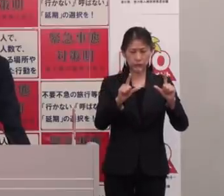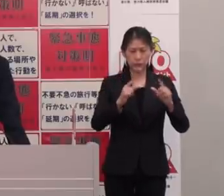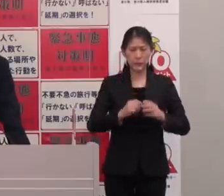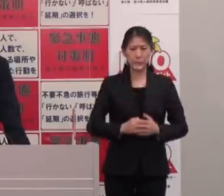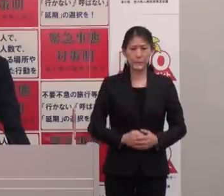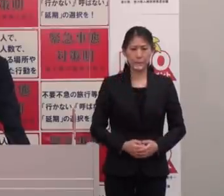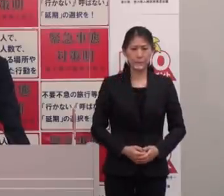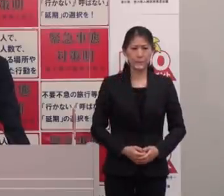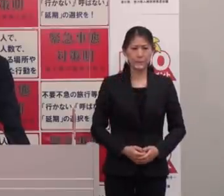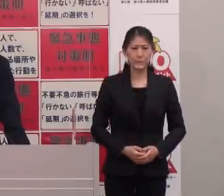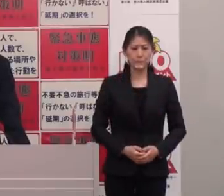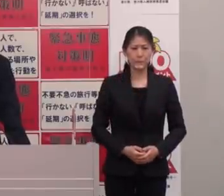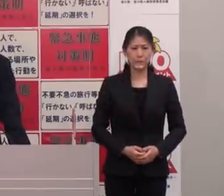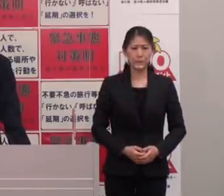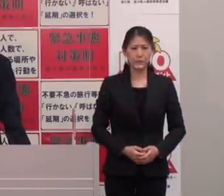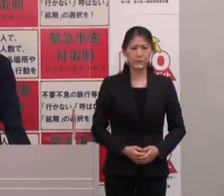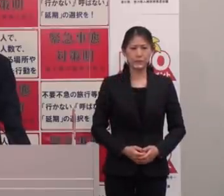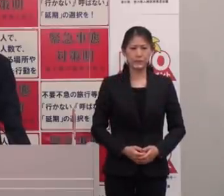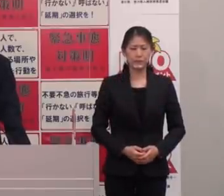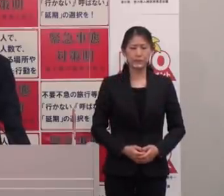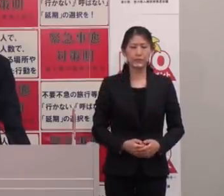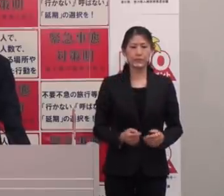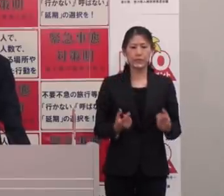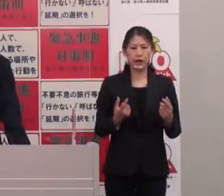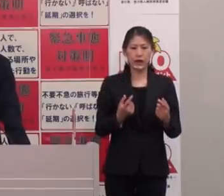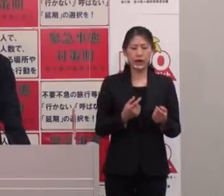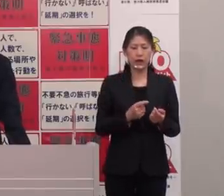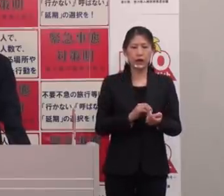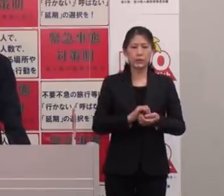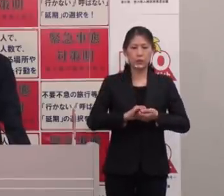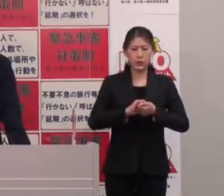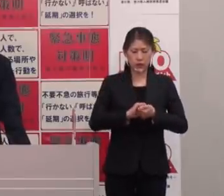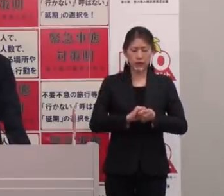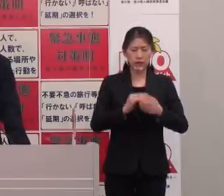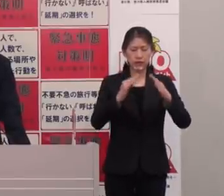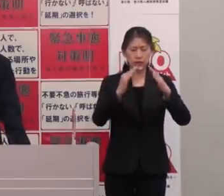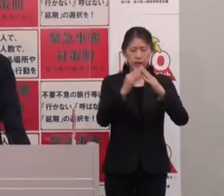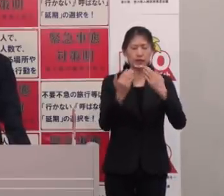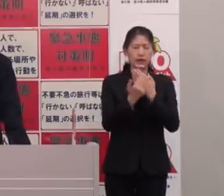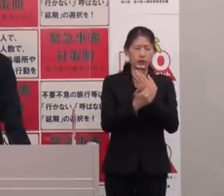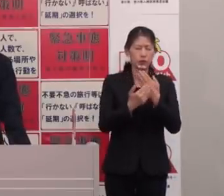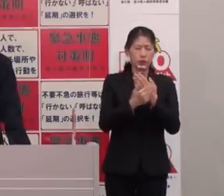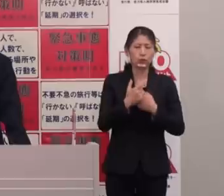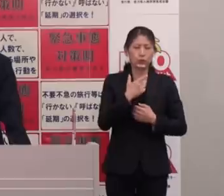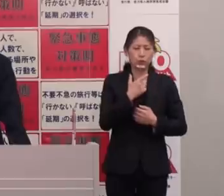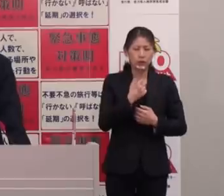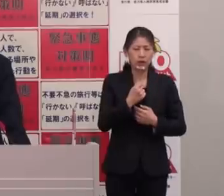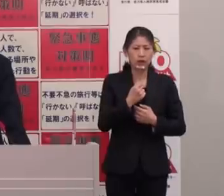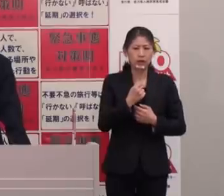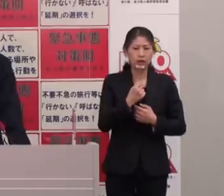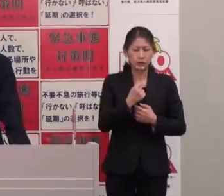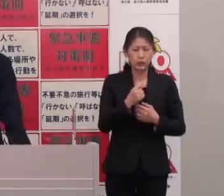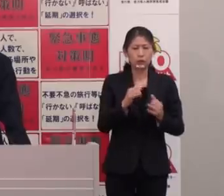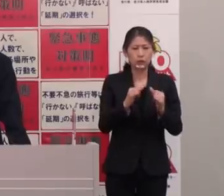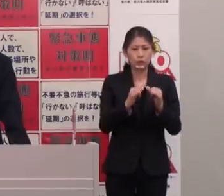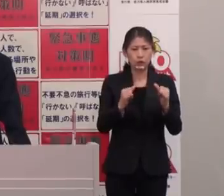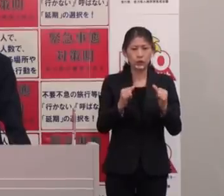ね、もうぜひ自宅療養にしてほしいという場合が往々にして、ござい